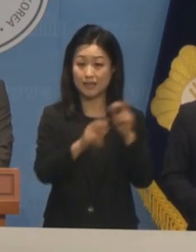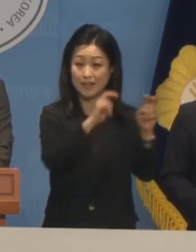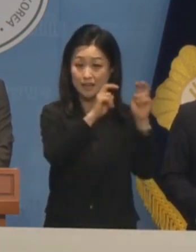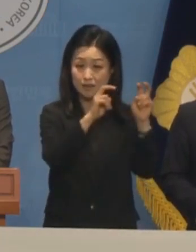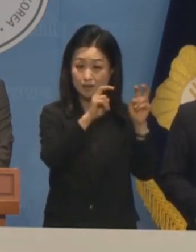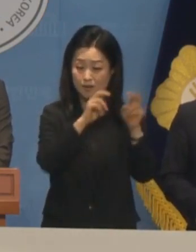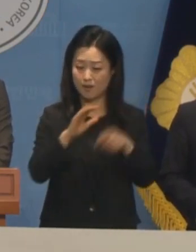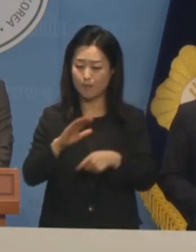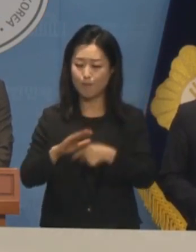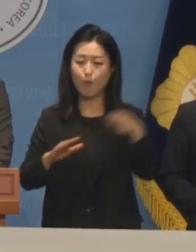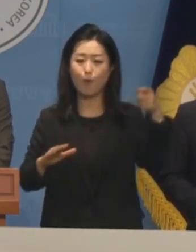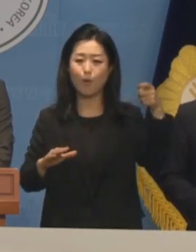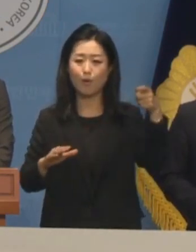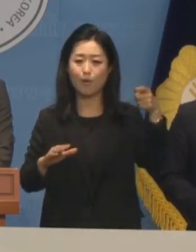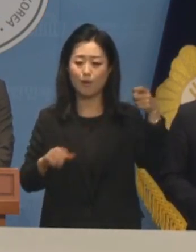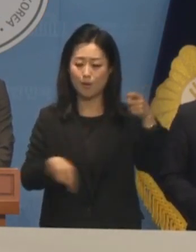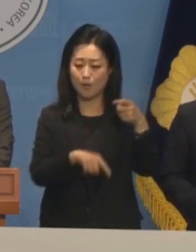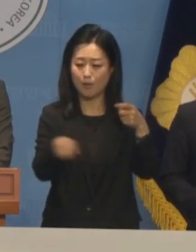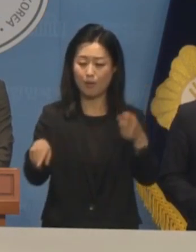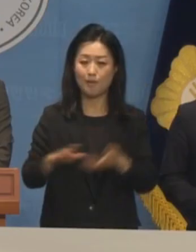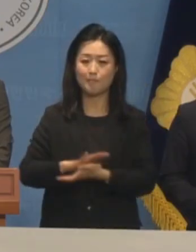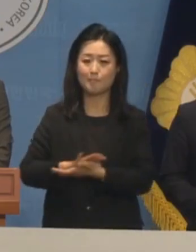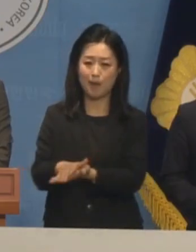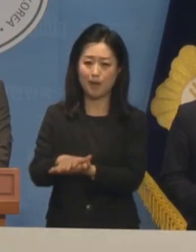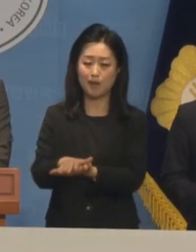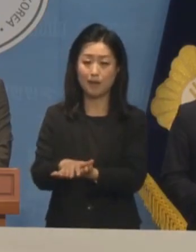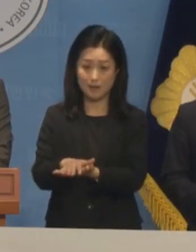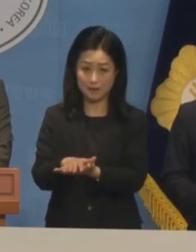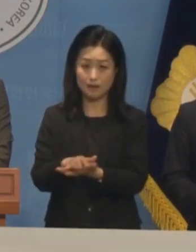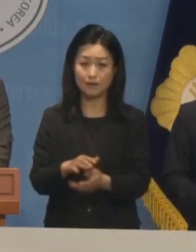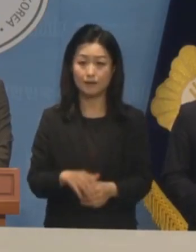여전히 중소기업의 지적재산권을 침해하고